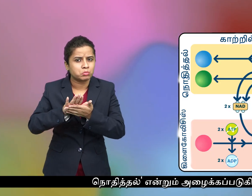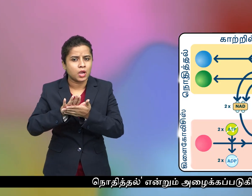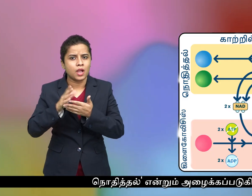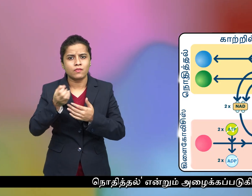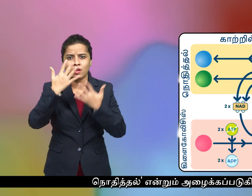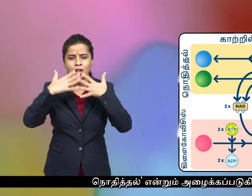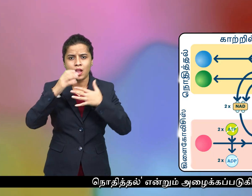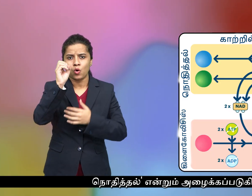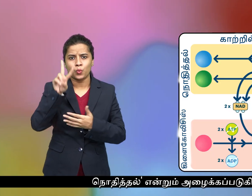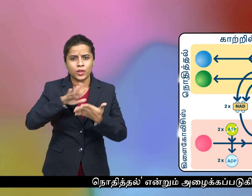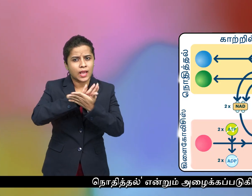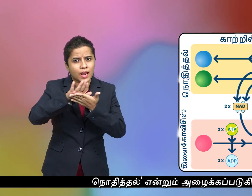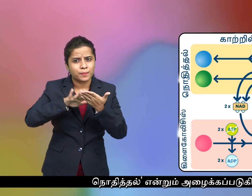நொதித்தல் என்றும் அழைக்கப்படுகிறது.